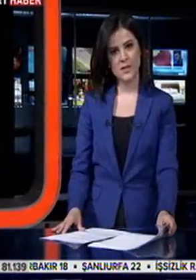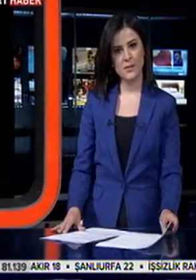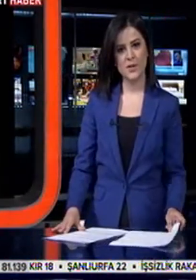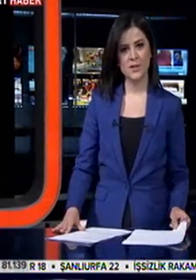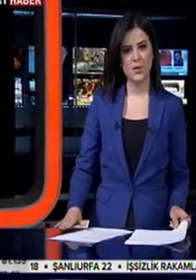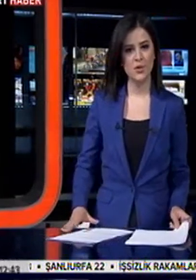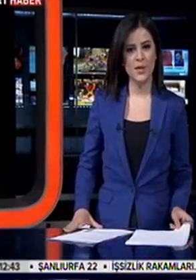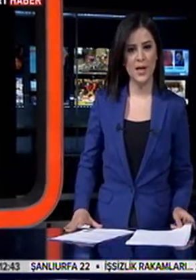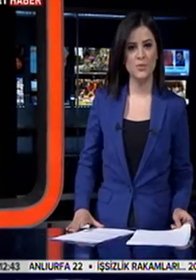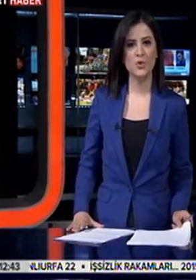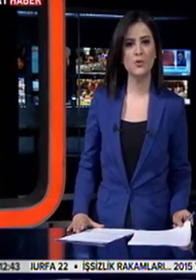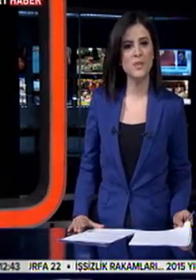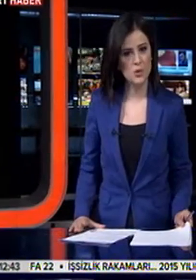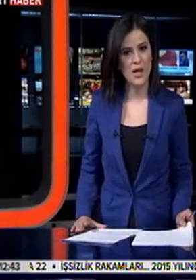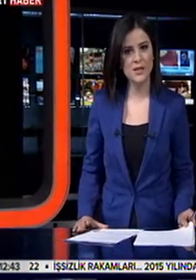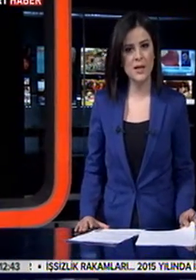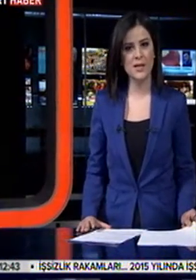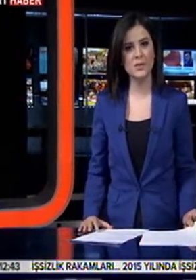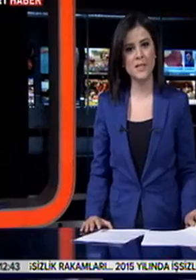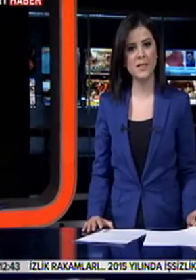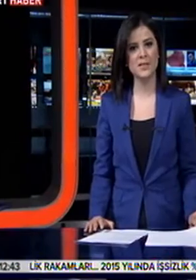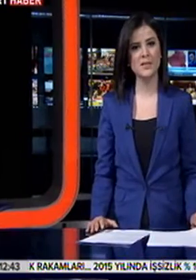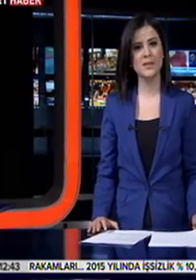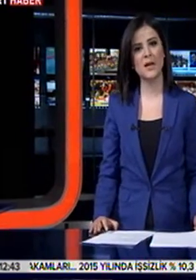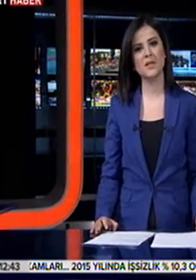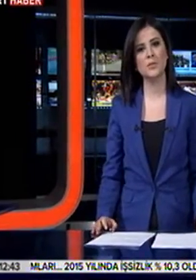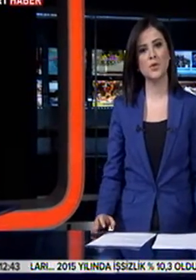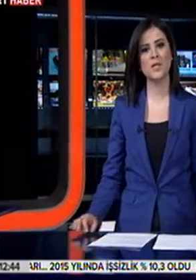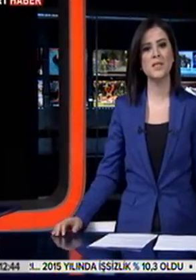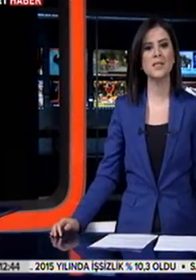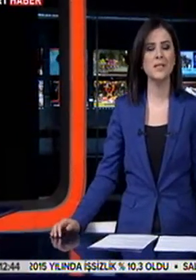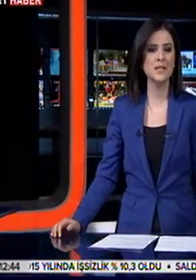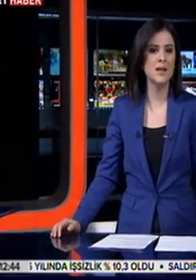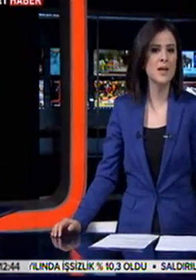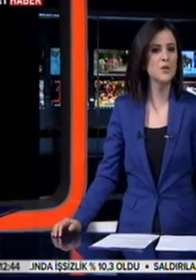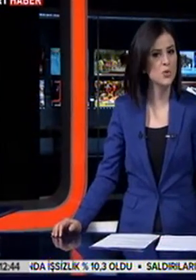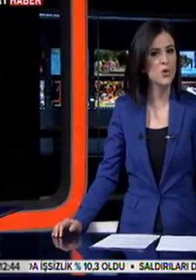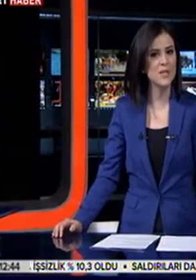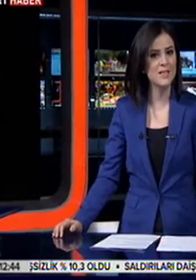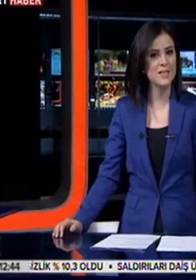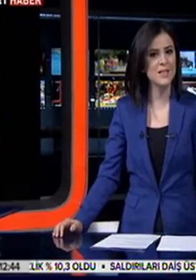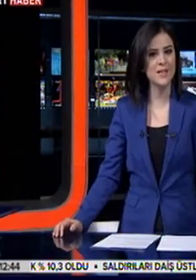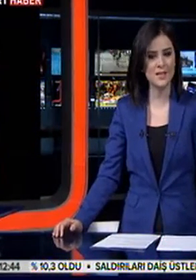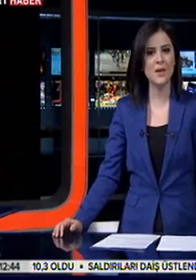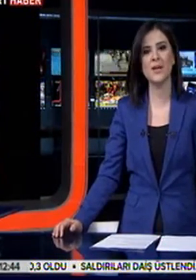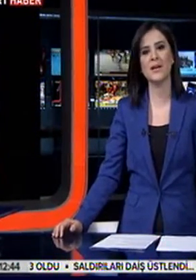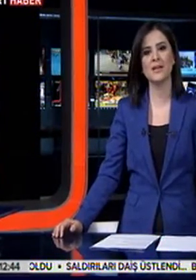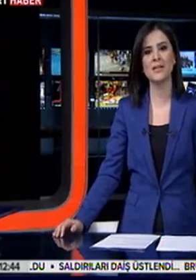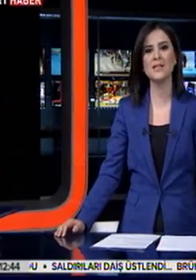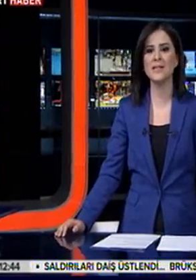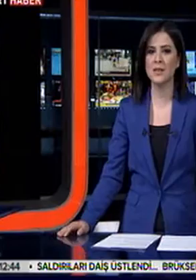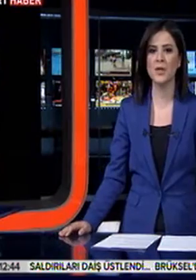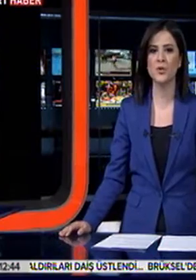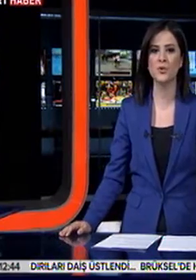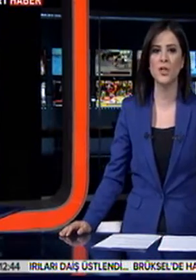Sayın seyirciler, satır başının da sonuna gelmiş olduk. Biz güne yansıyan gelişmelerin ayrıntılarını aktarmak üzere yarın yine saatler onu gösterdiğinde